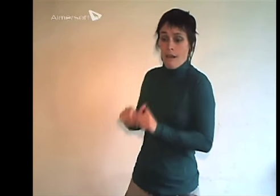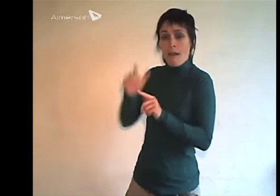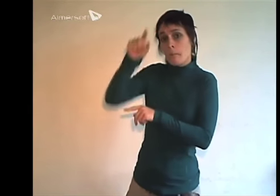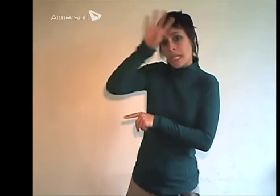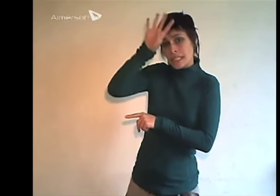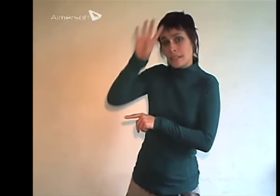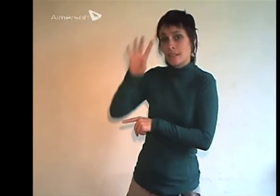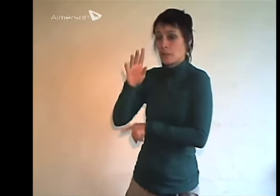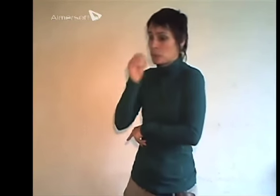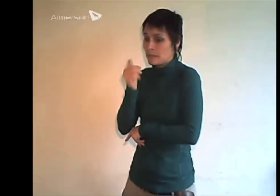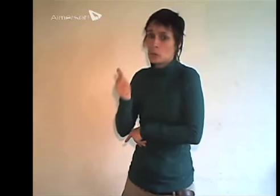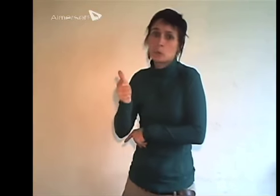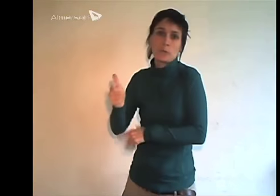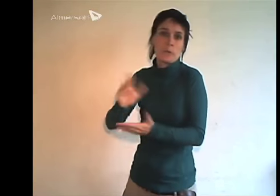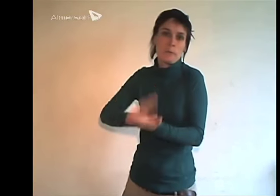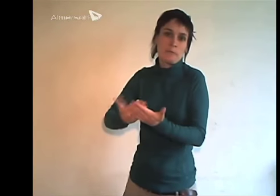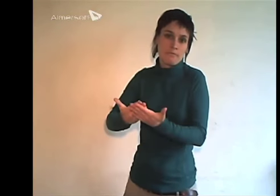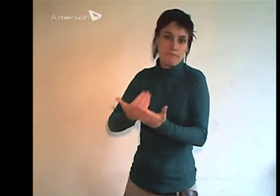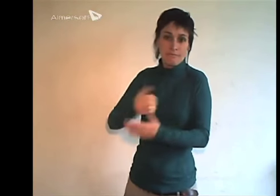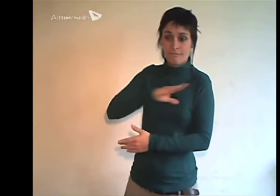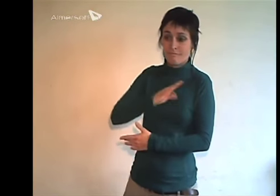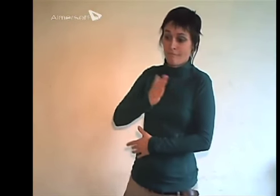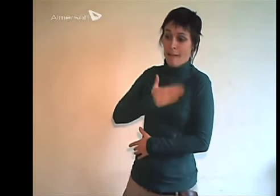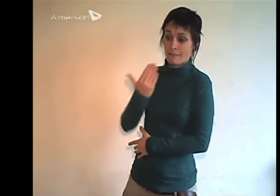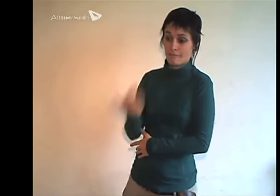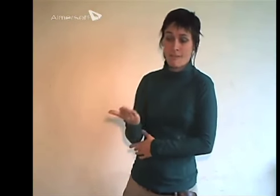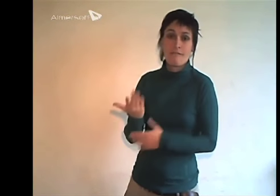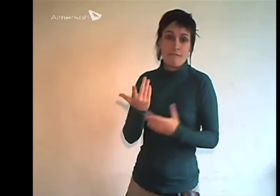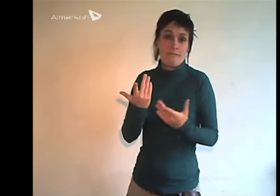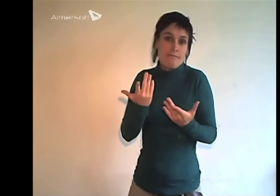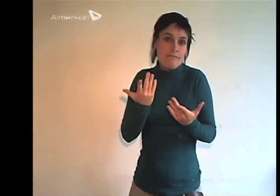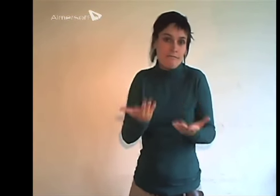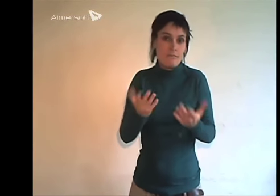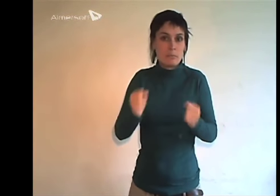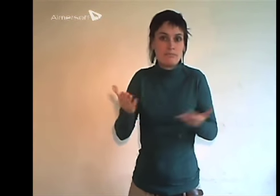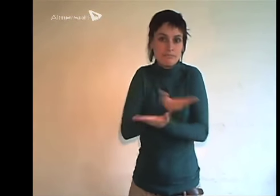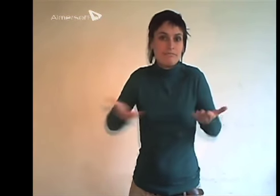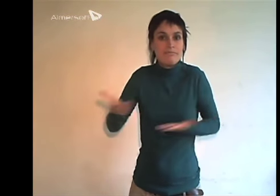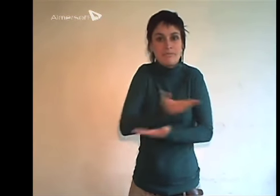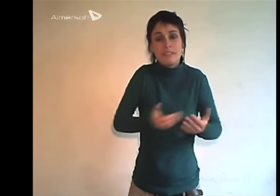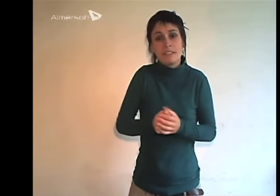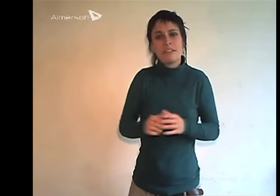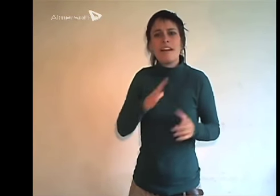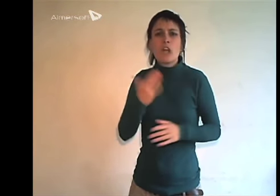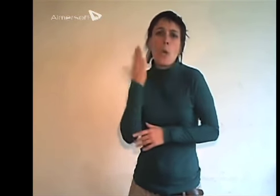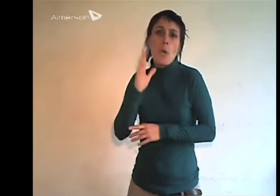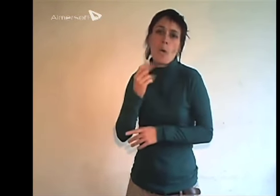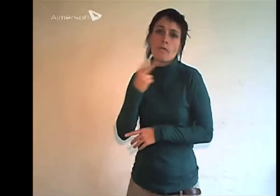fait aussi cette émission, quoi. Voilà. Donc des voix qu'on n'entend pas, il y en a une troisième, on l'oubliera jamais, c'est Julien qui est derrière nous, qui assure toute la partie